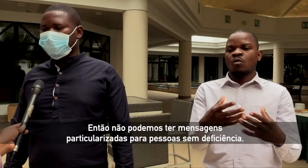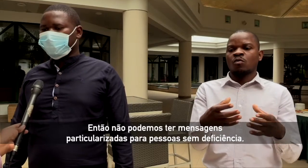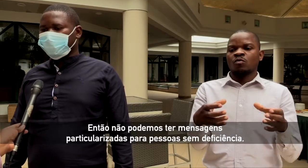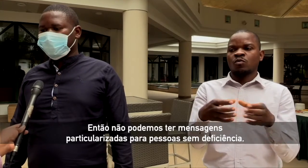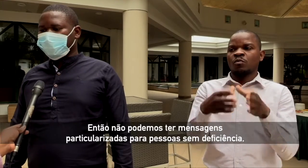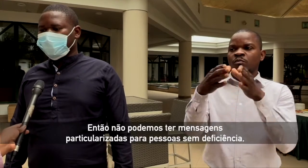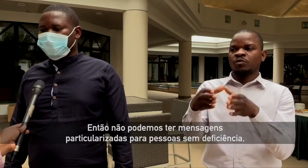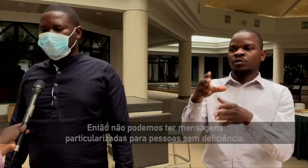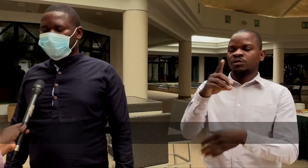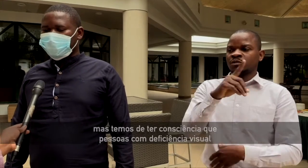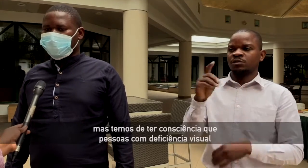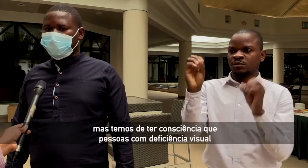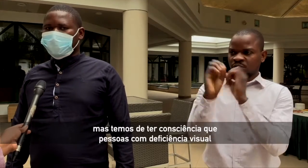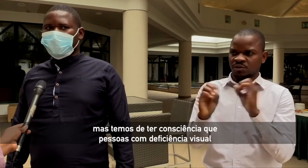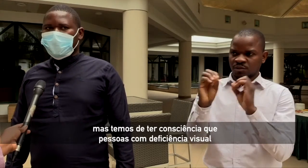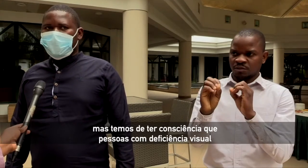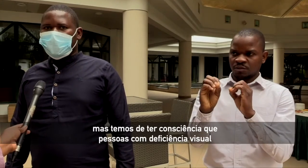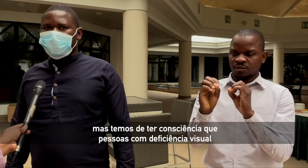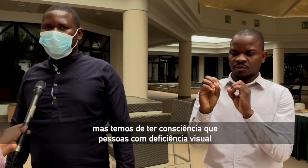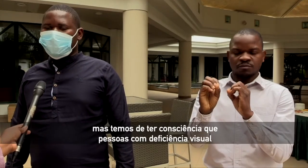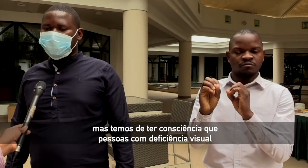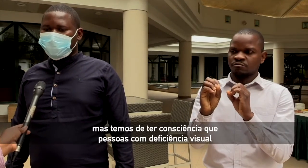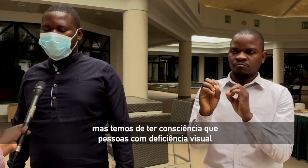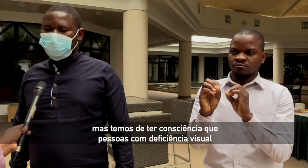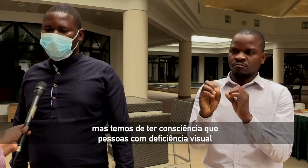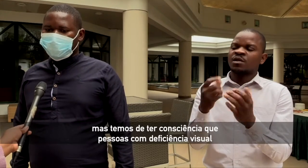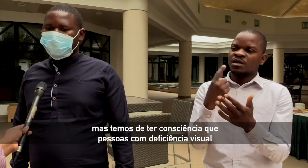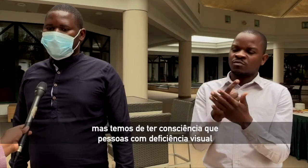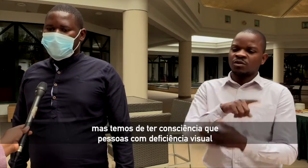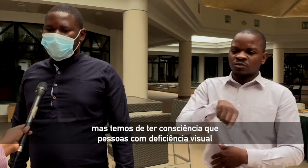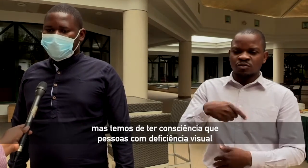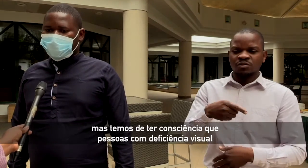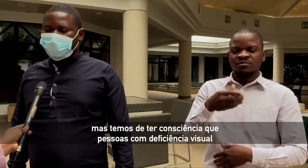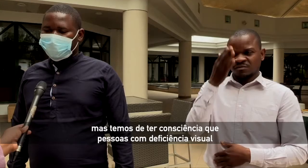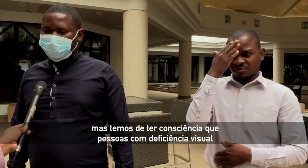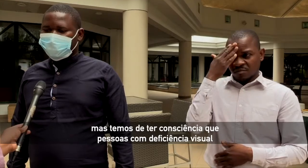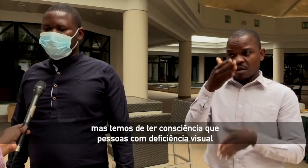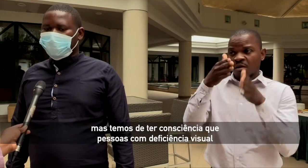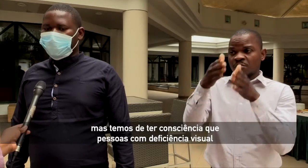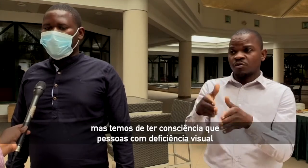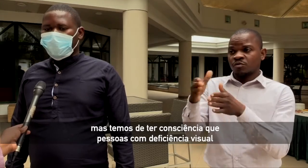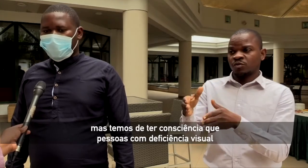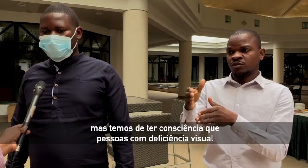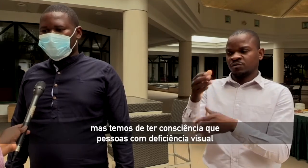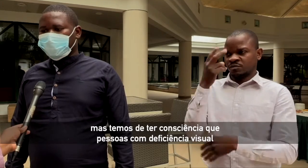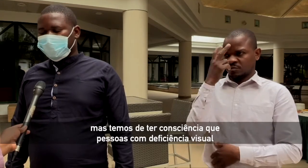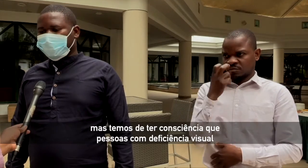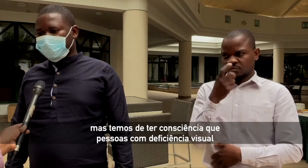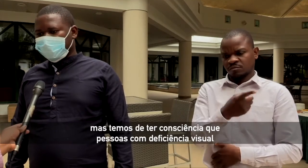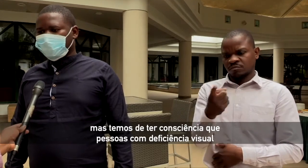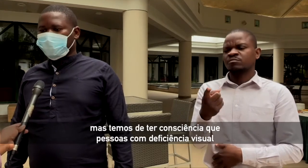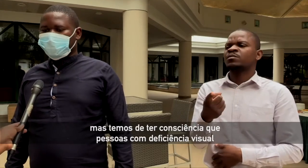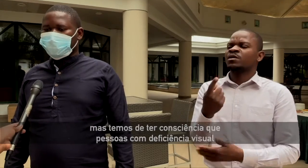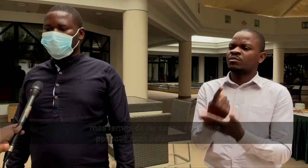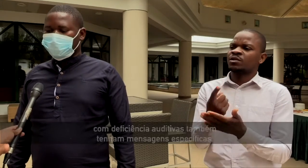portadoras de deficiência. Nós temos que ter a consciência que pessoas com deficiência visual possam ter